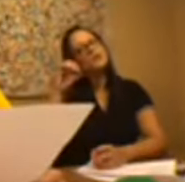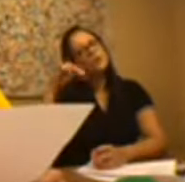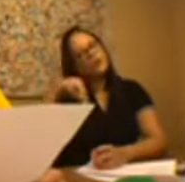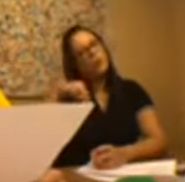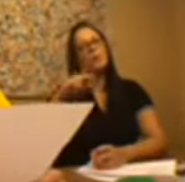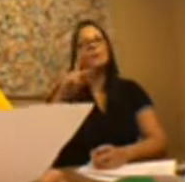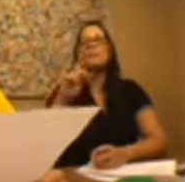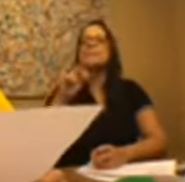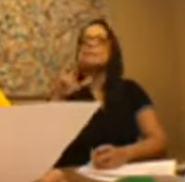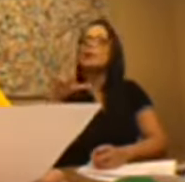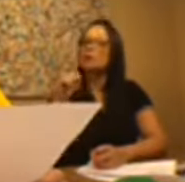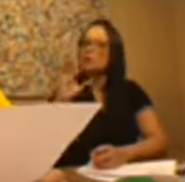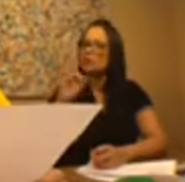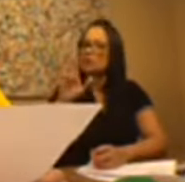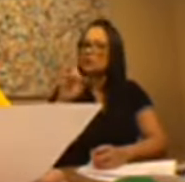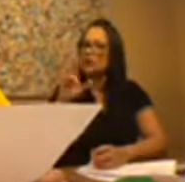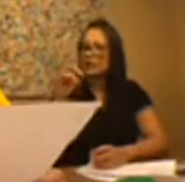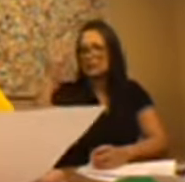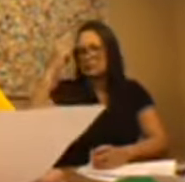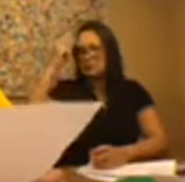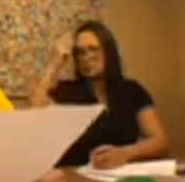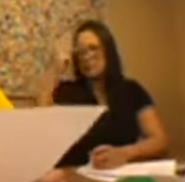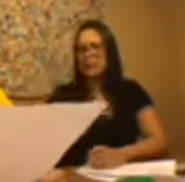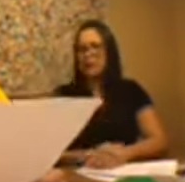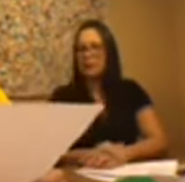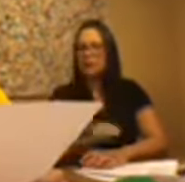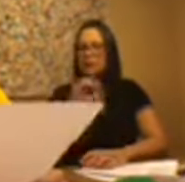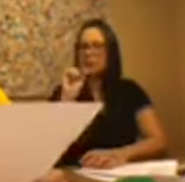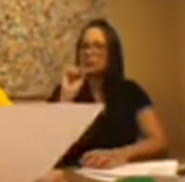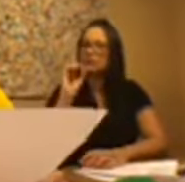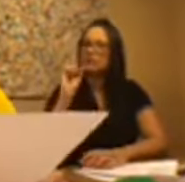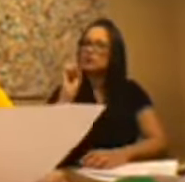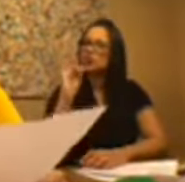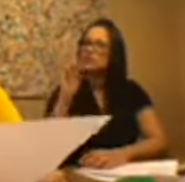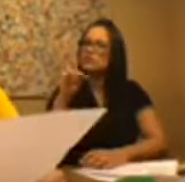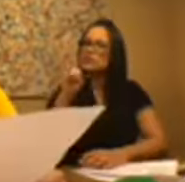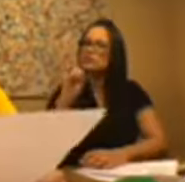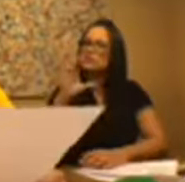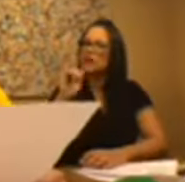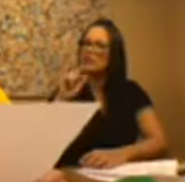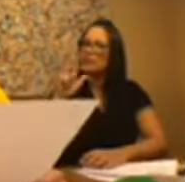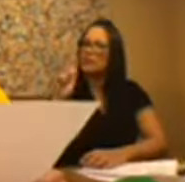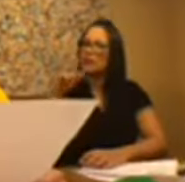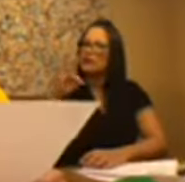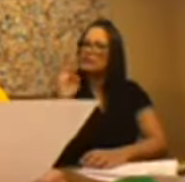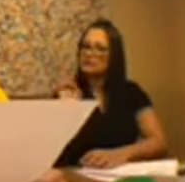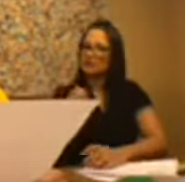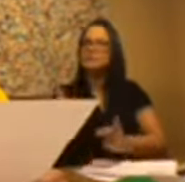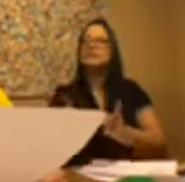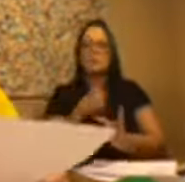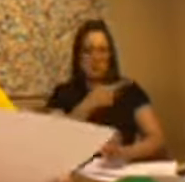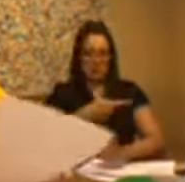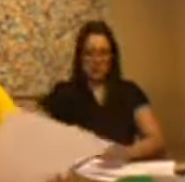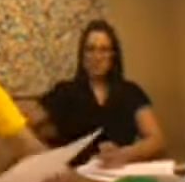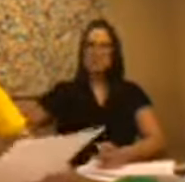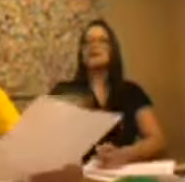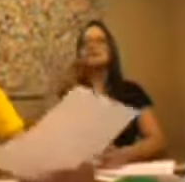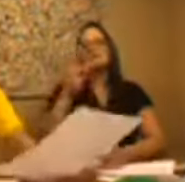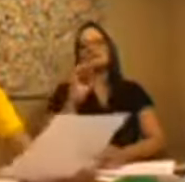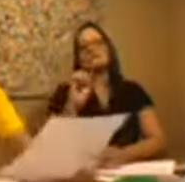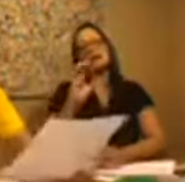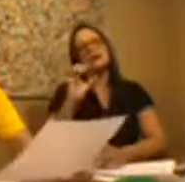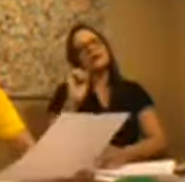freire de são paulo é sócia cavalcante aqui no beira rio de janeiro e o presente o deputado takayama do